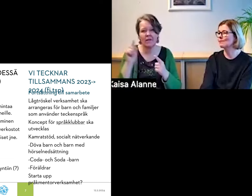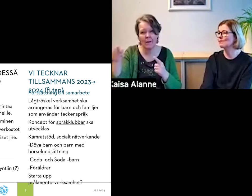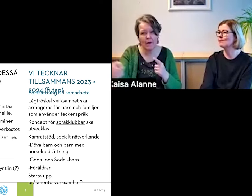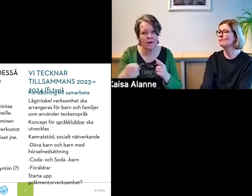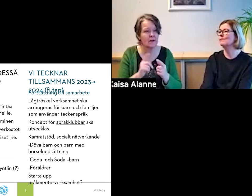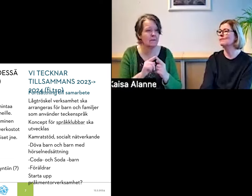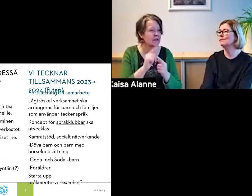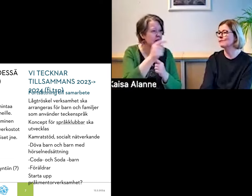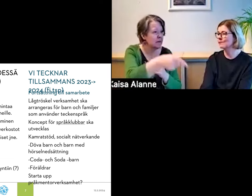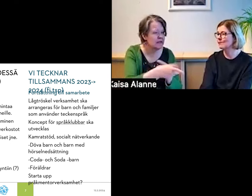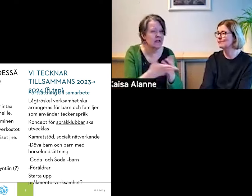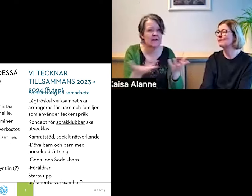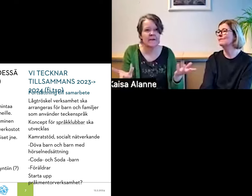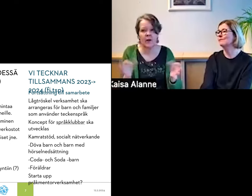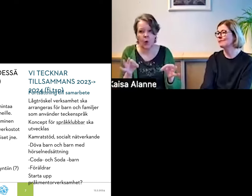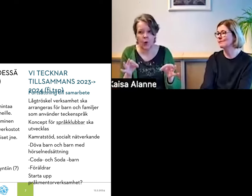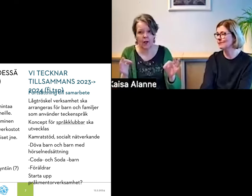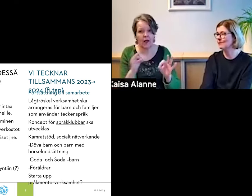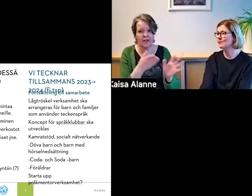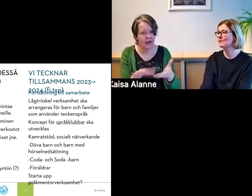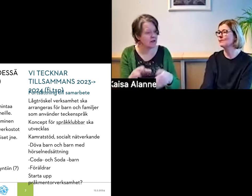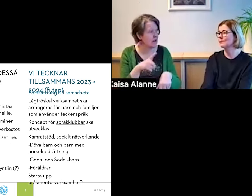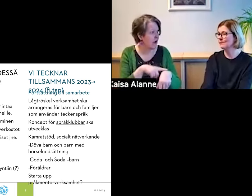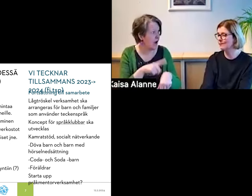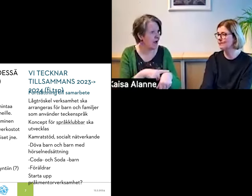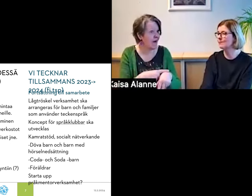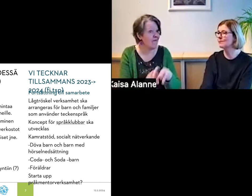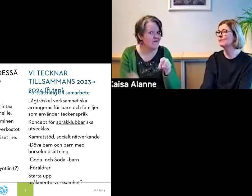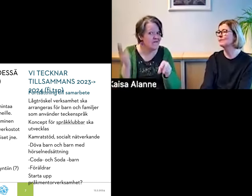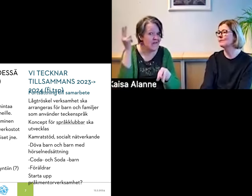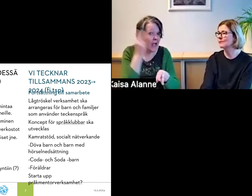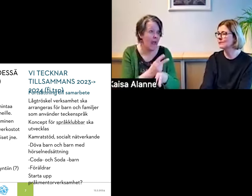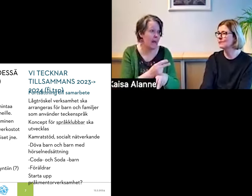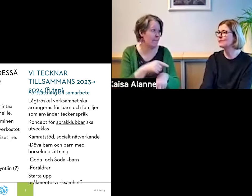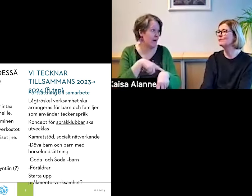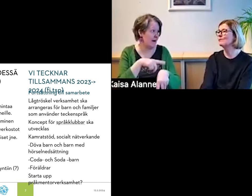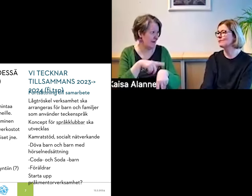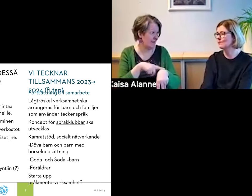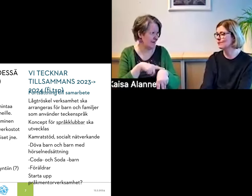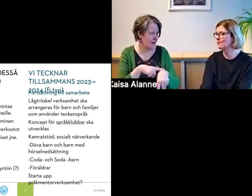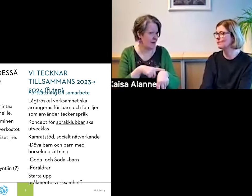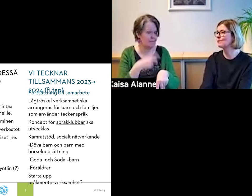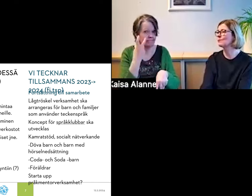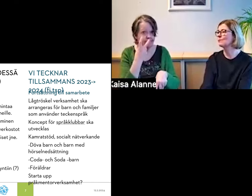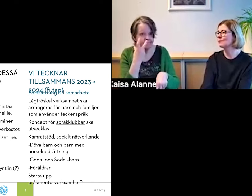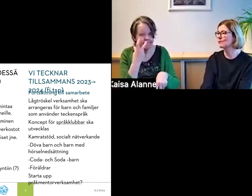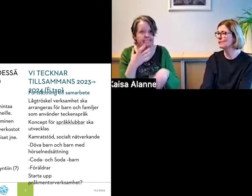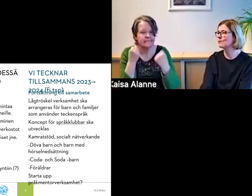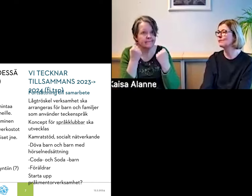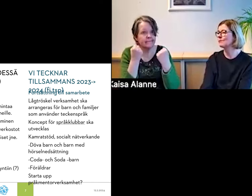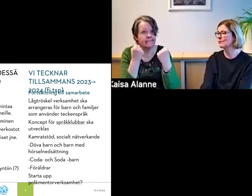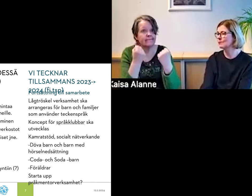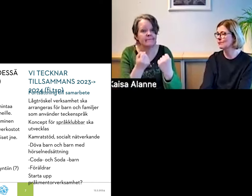muualla sitten tuolla maalle, kun mennään, tiedetään matkat pitenee ja näin, niin miten on aikaa ja